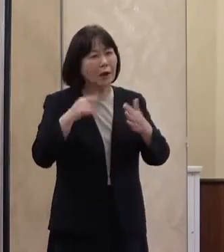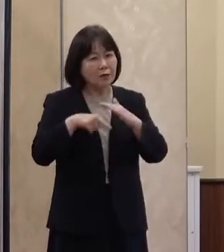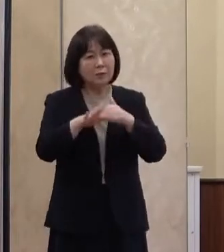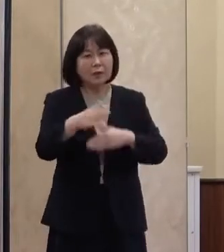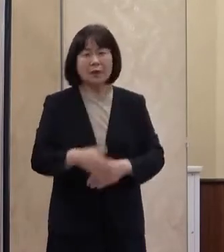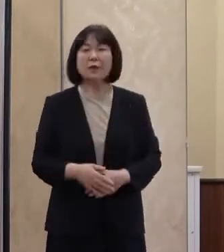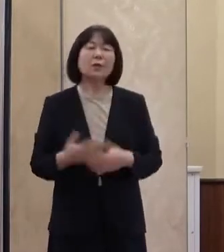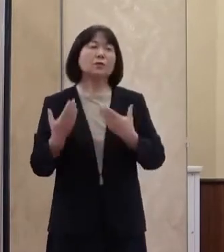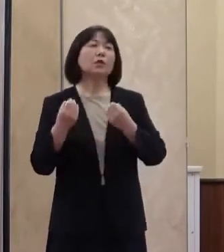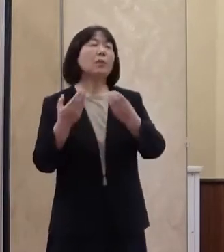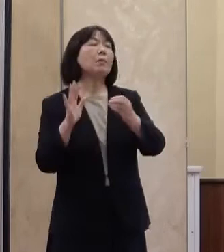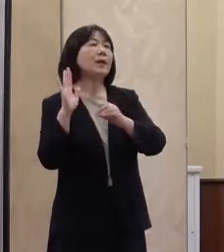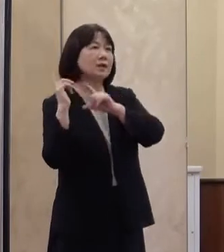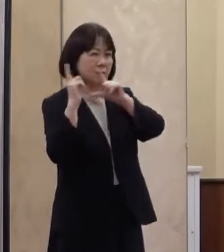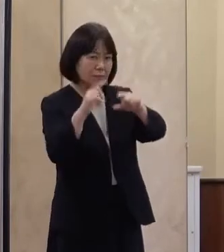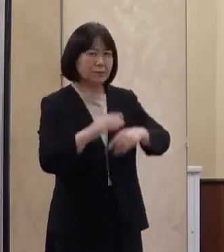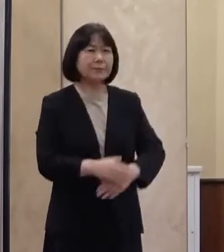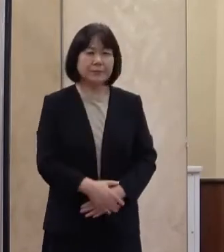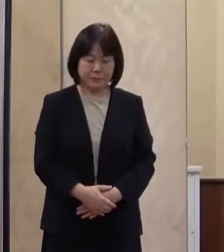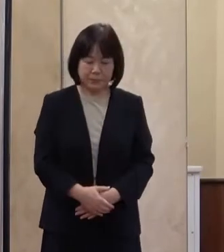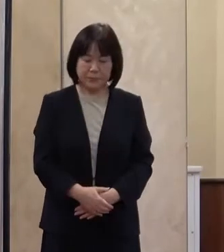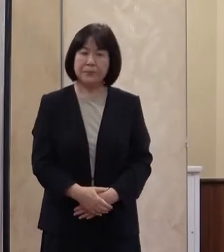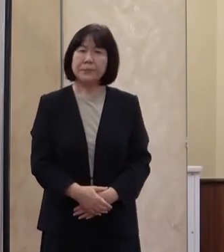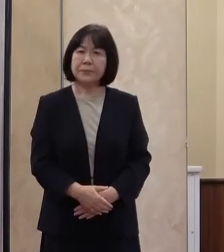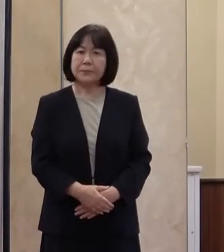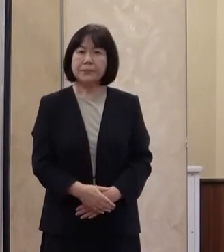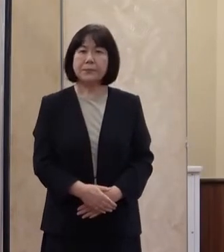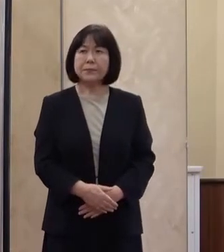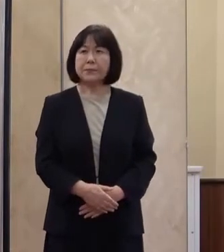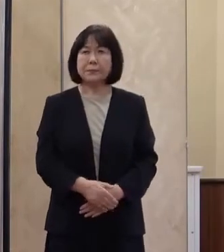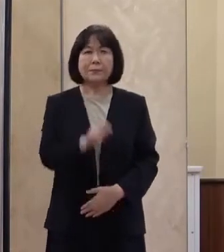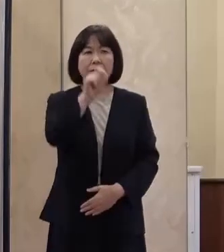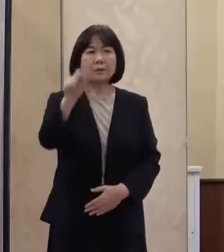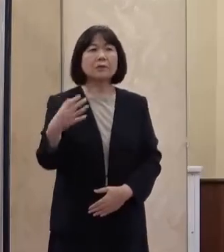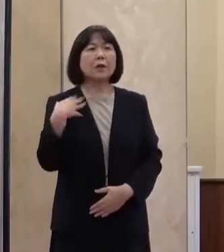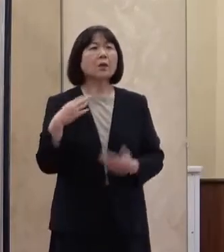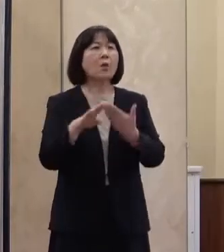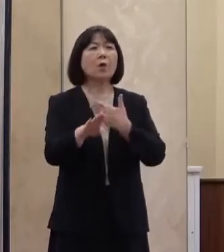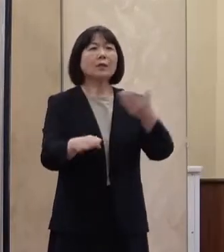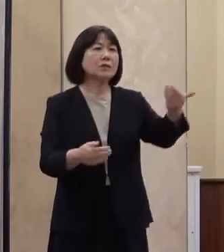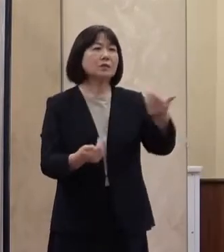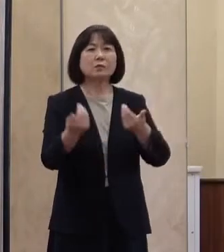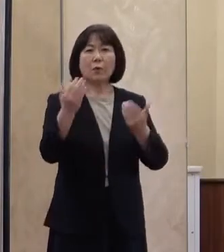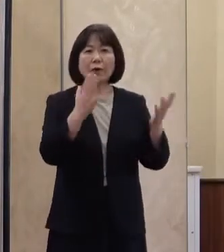それはこのままです。今のままです。 他にご質問よろしいでしょうか。